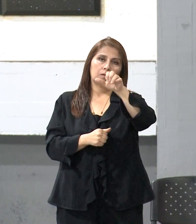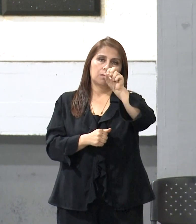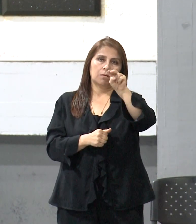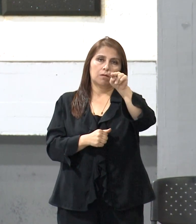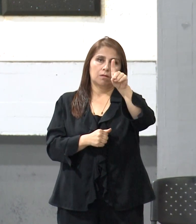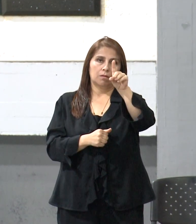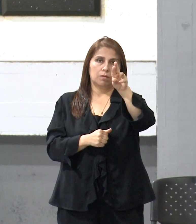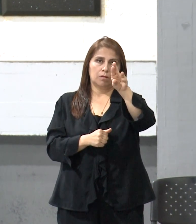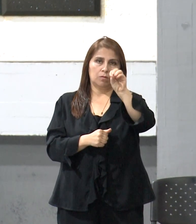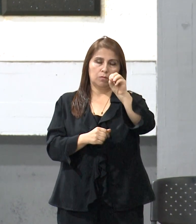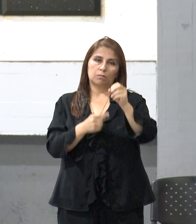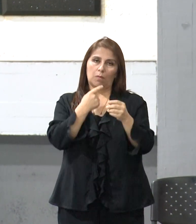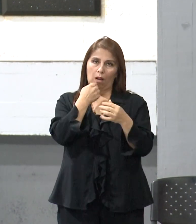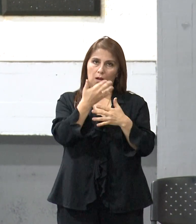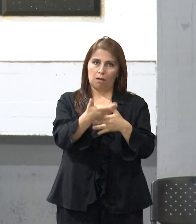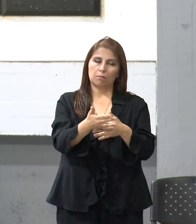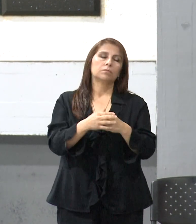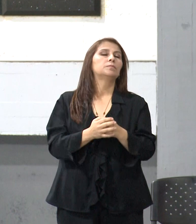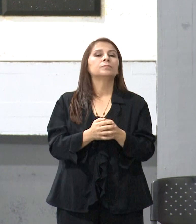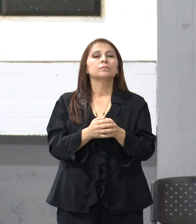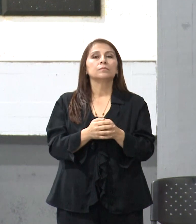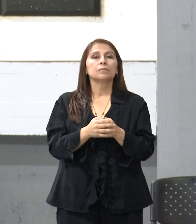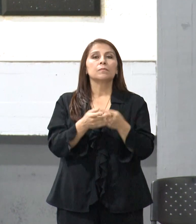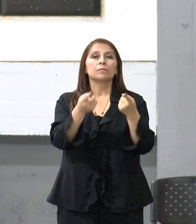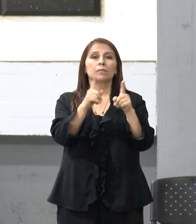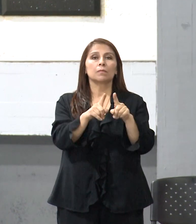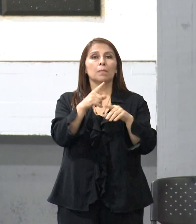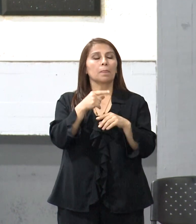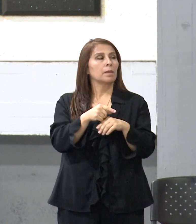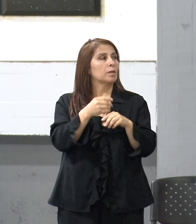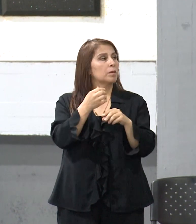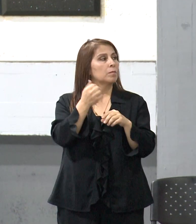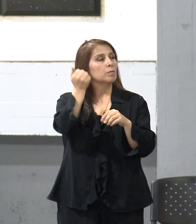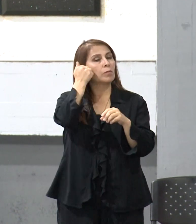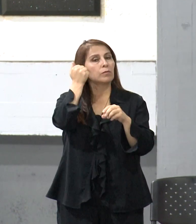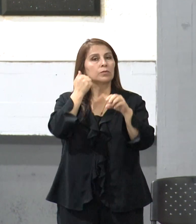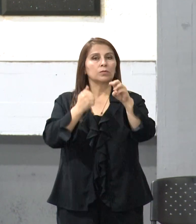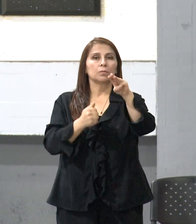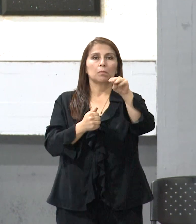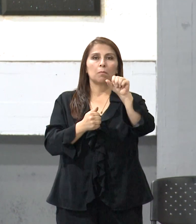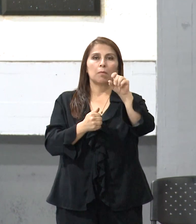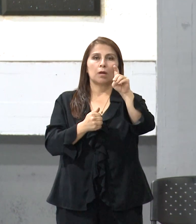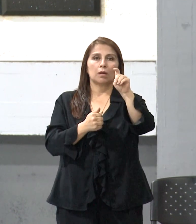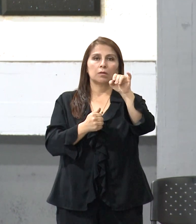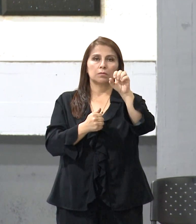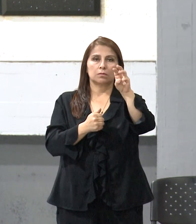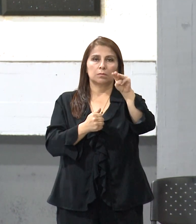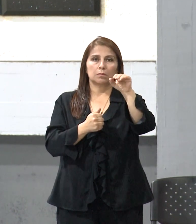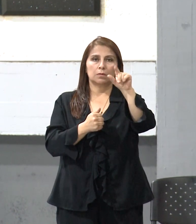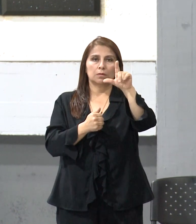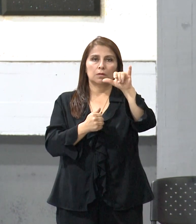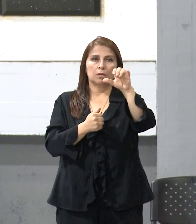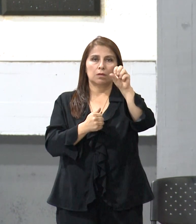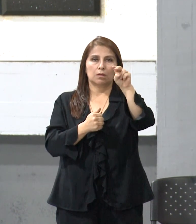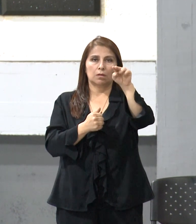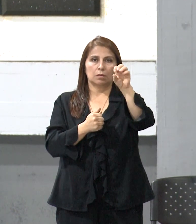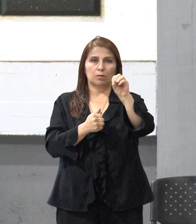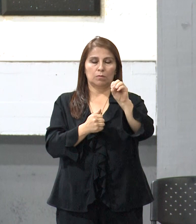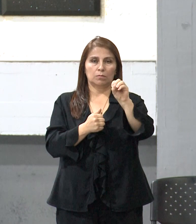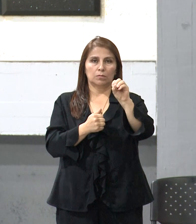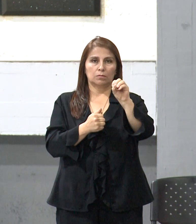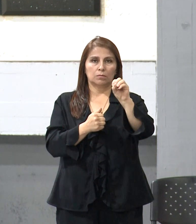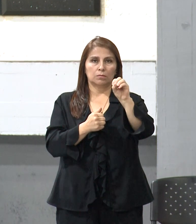palabras de el profesor maximiliano doctor maxiliano prana prada de usan en conmemoración